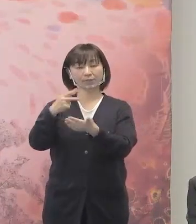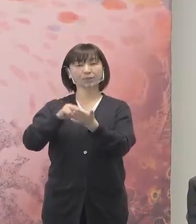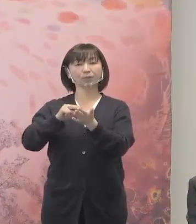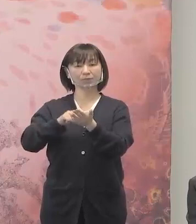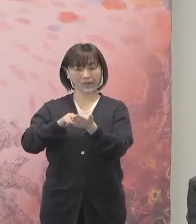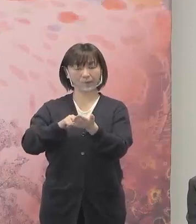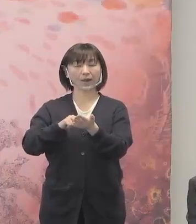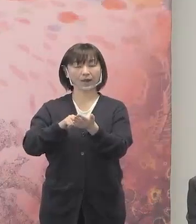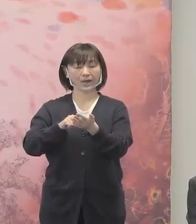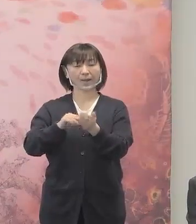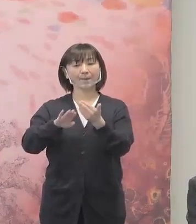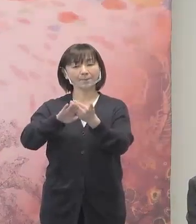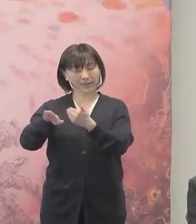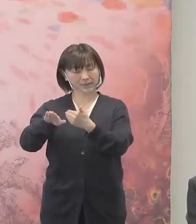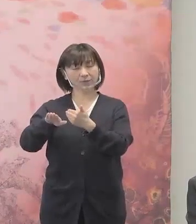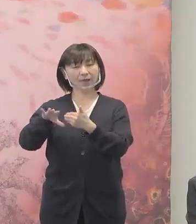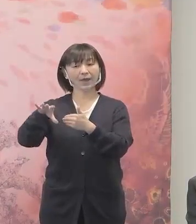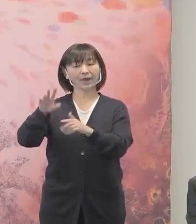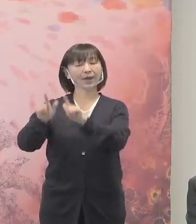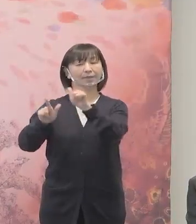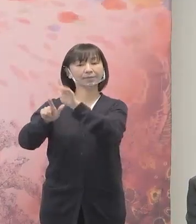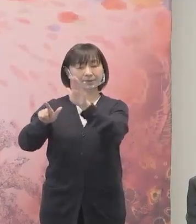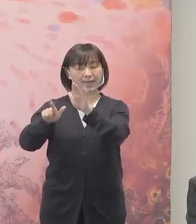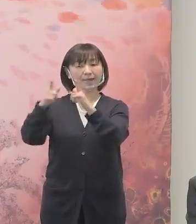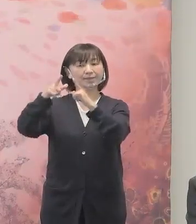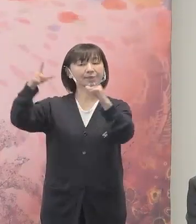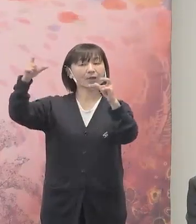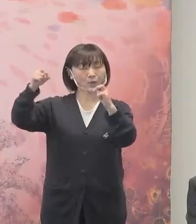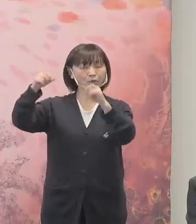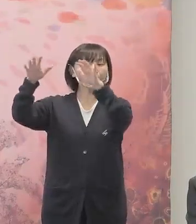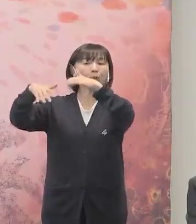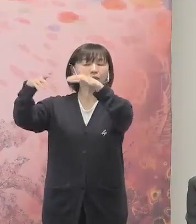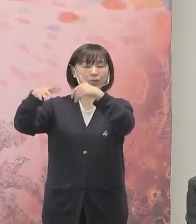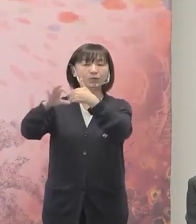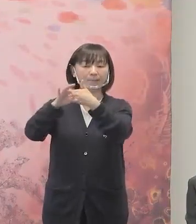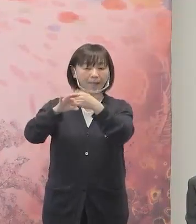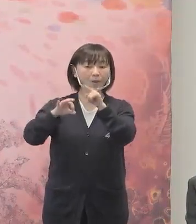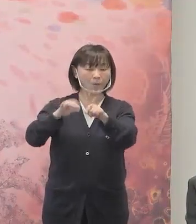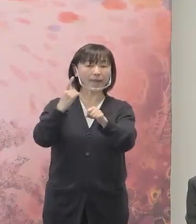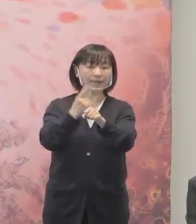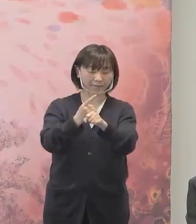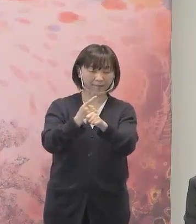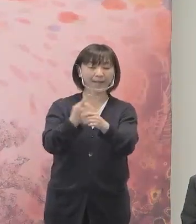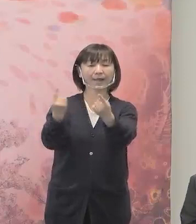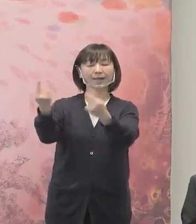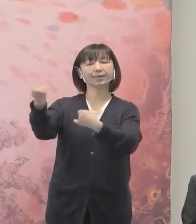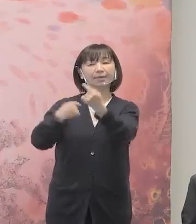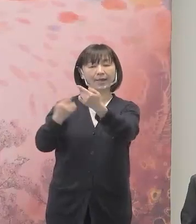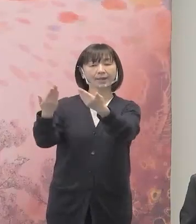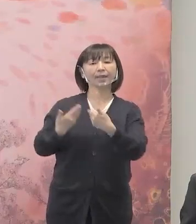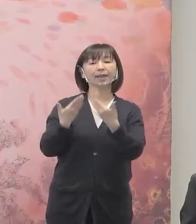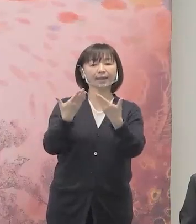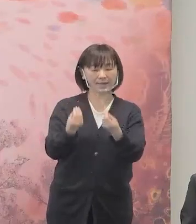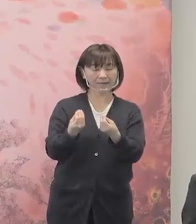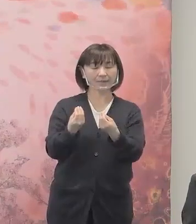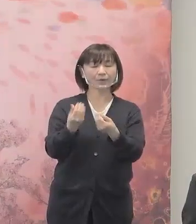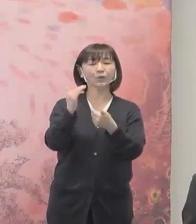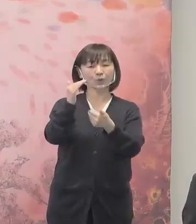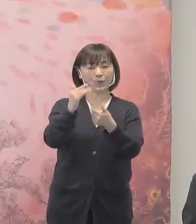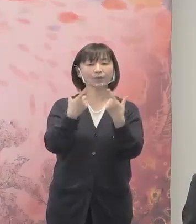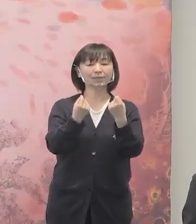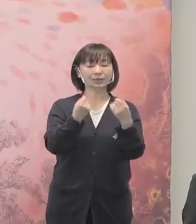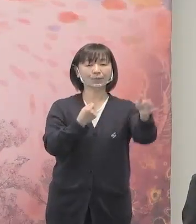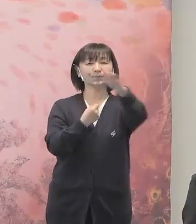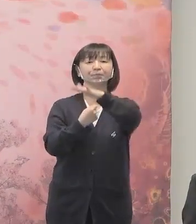違うアプローチというか、きちんと我々で全国募集すればこれだけの方が来ていただけるんだよということをまずきちんと皆さん